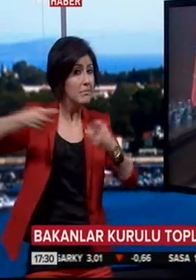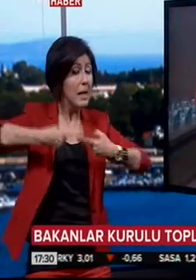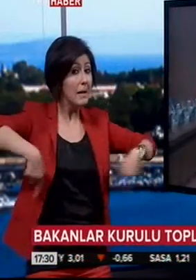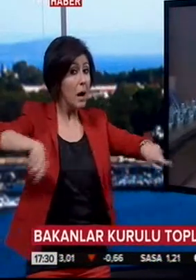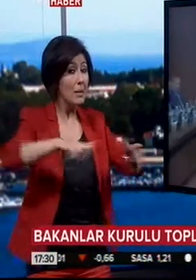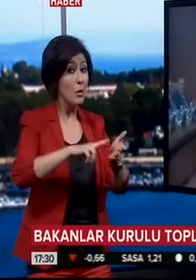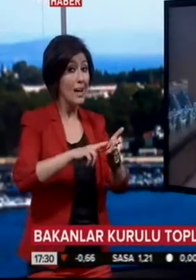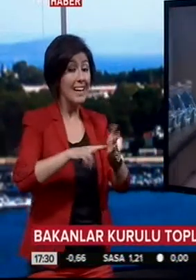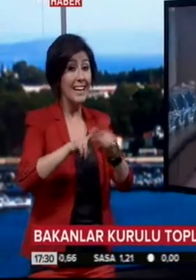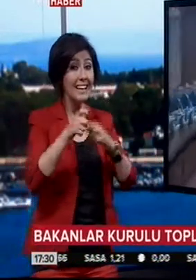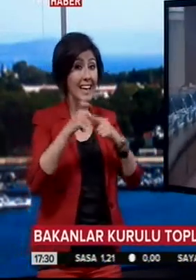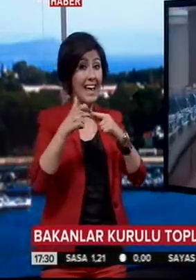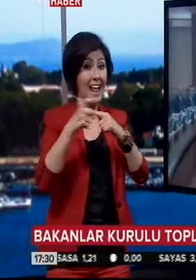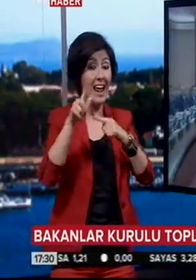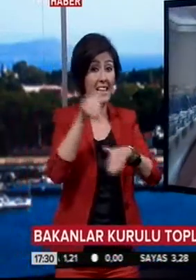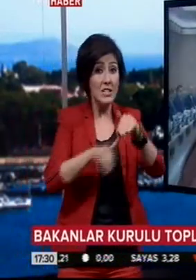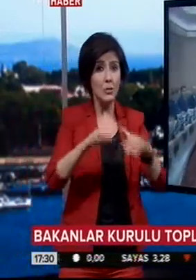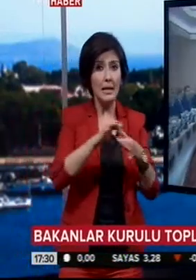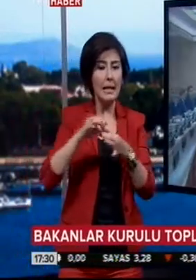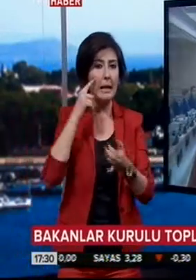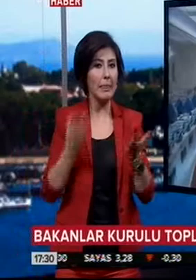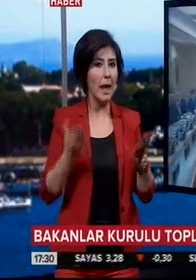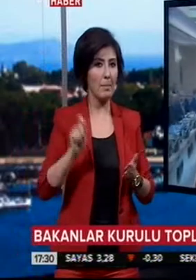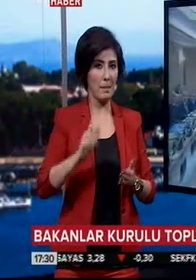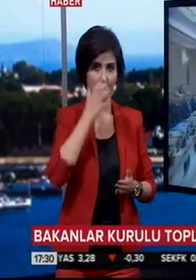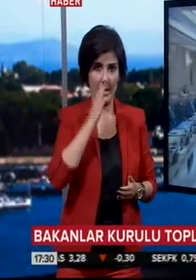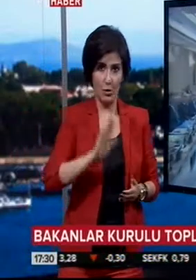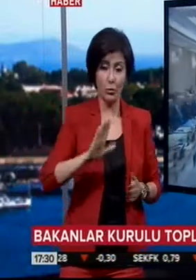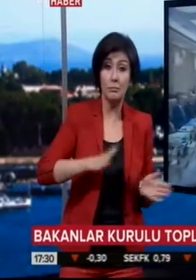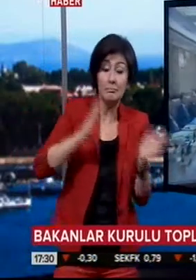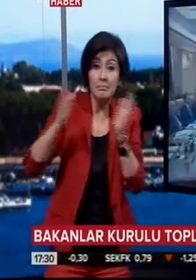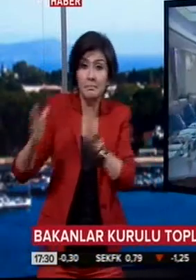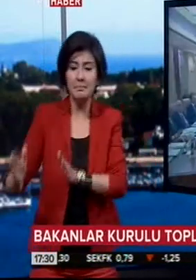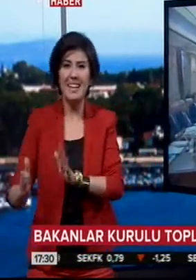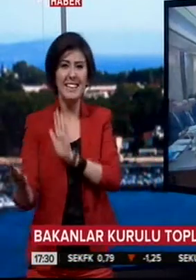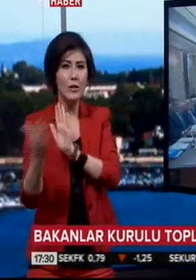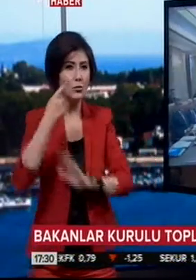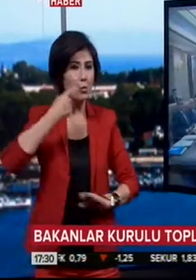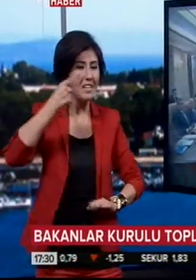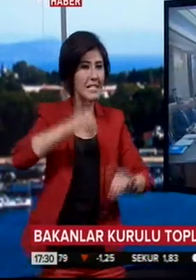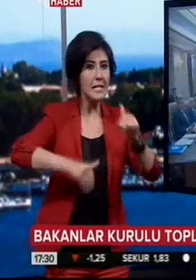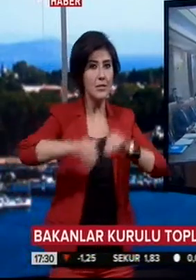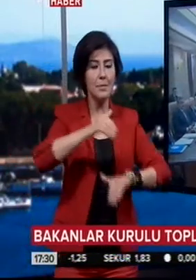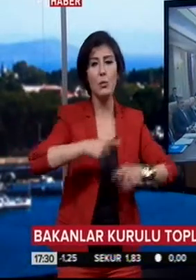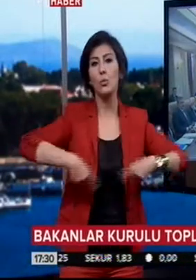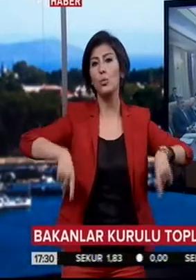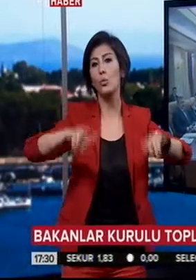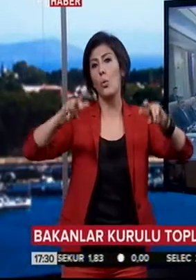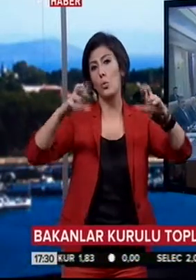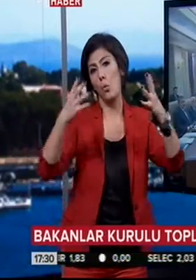kabine üyelerinin yerel seçimlerle ilgili değerlendirme yapması bekleniyor. Öte yandan yaklaşan Cumhurbaşkanlığı seçimleri de kurulun gündeminde